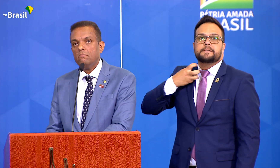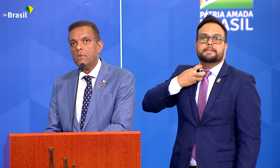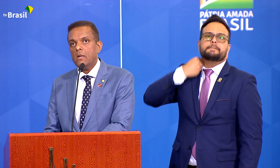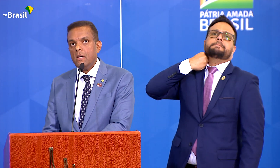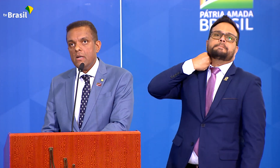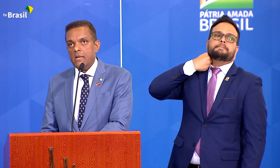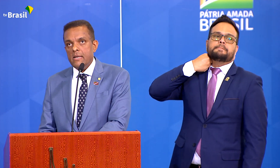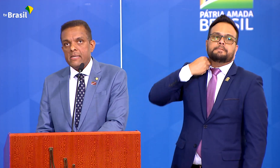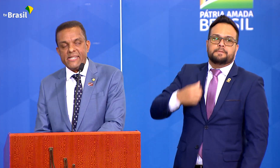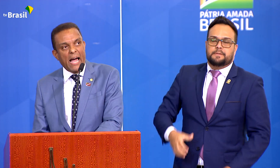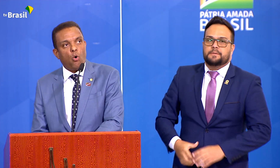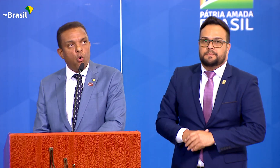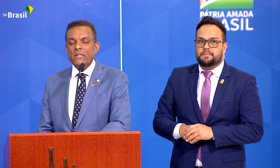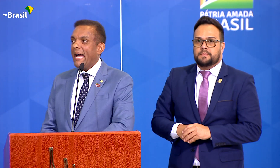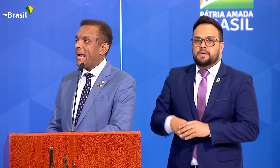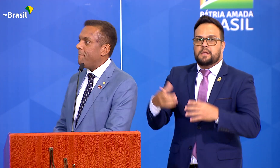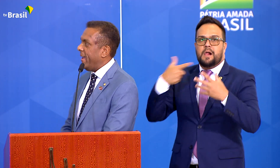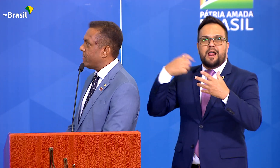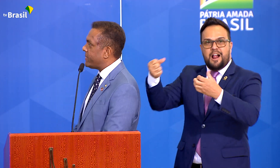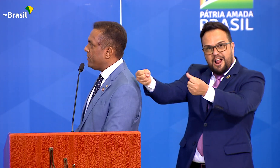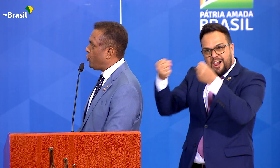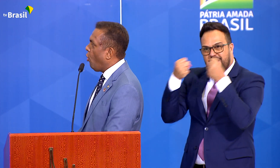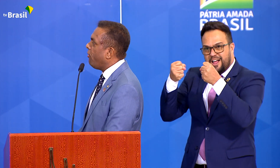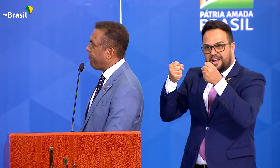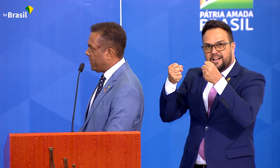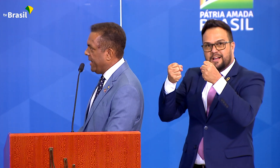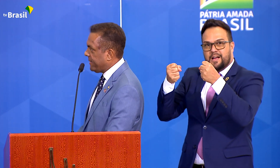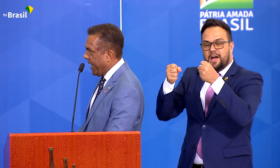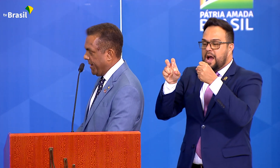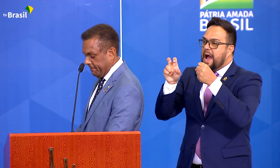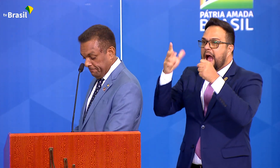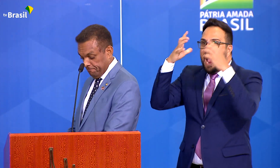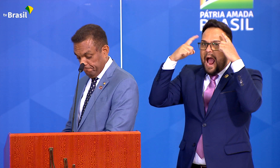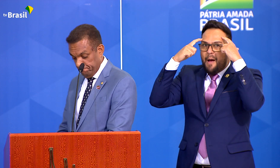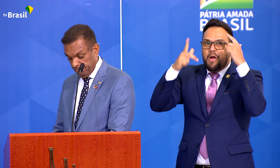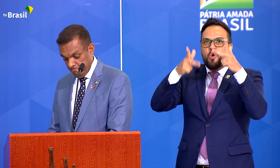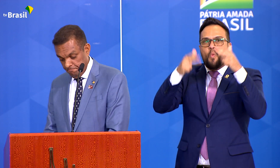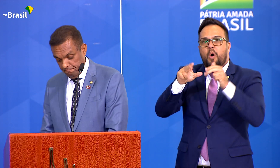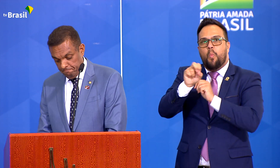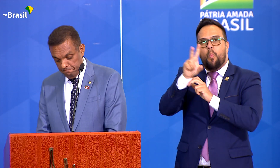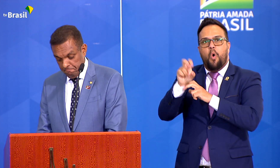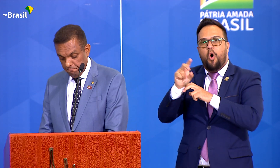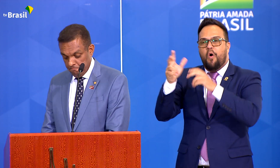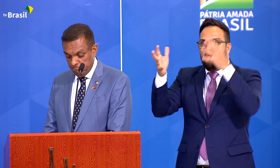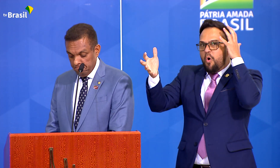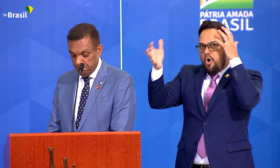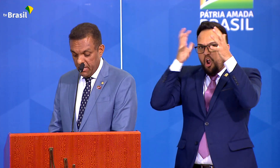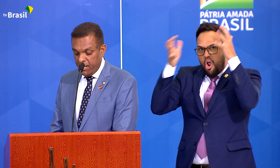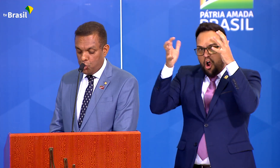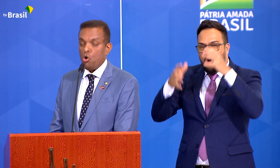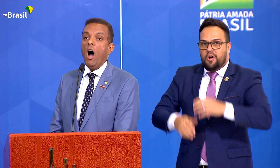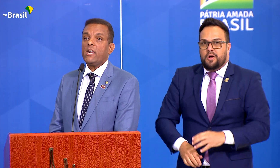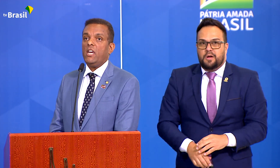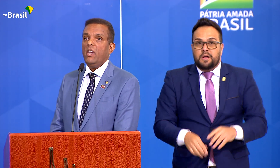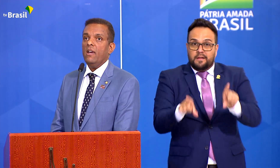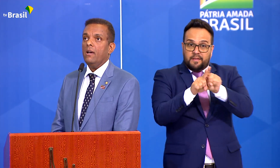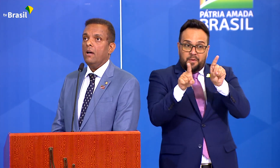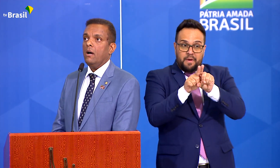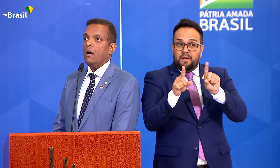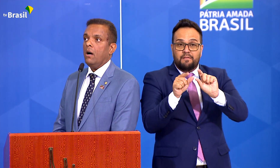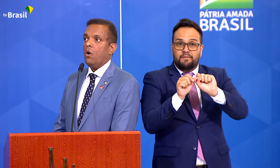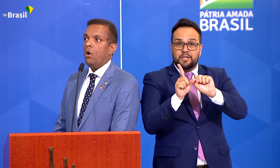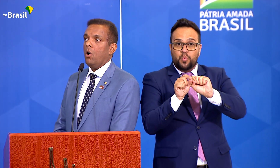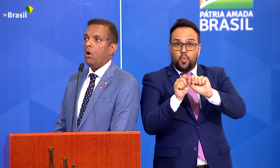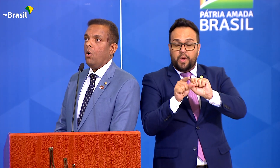colarinho o saco da cabeça de ovo que ele tem O que John